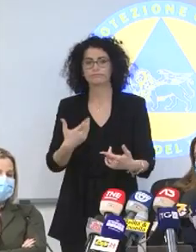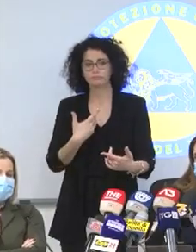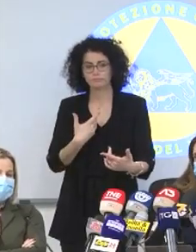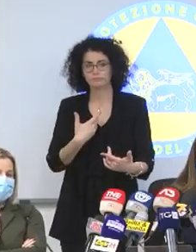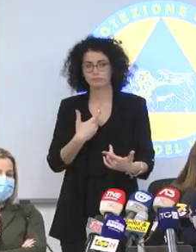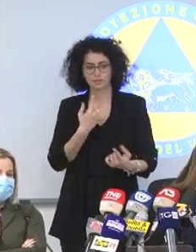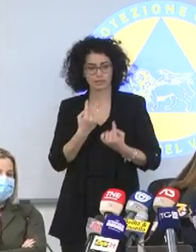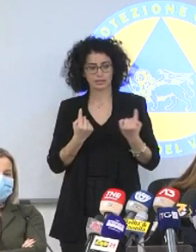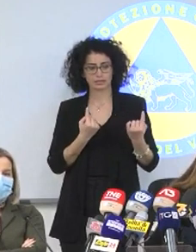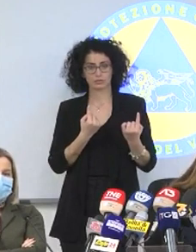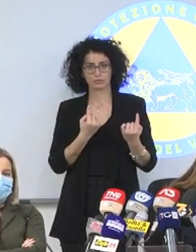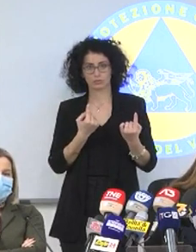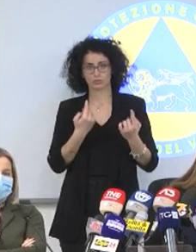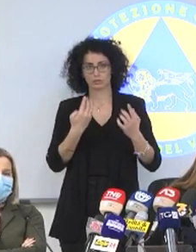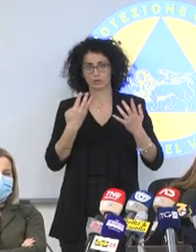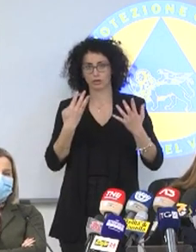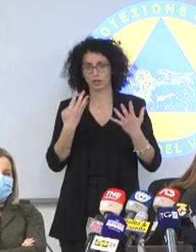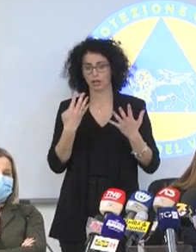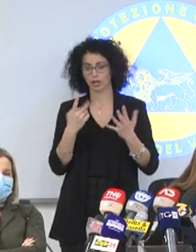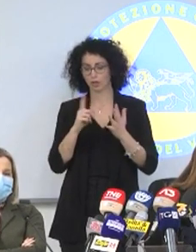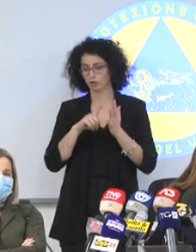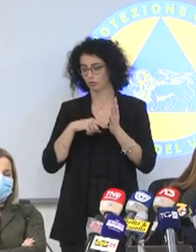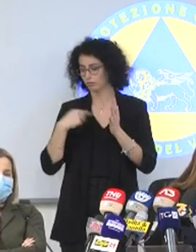che vedevo nove mesi fa